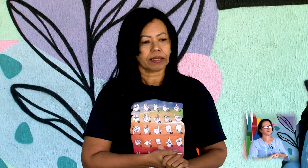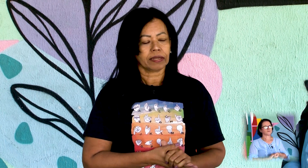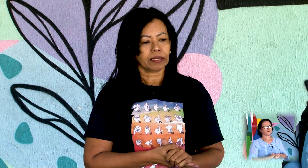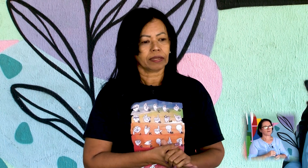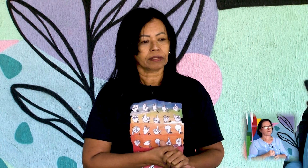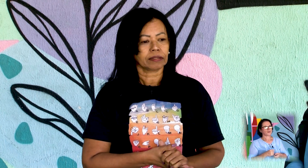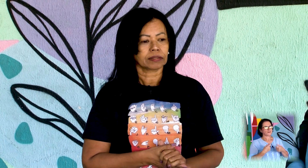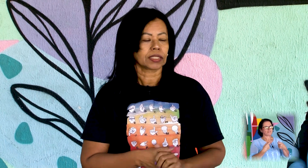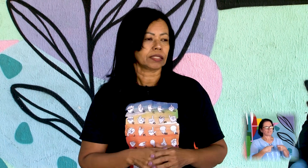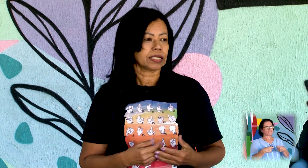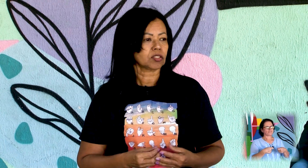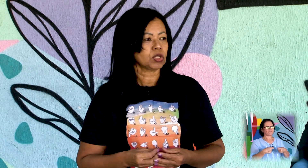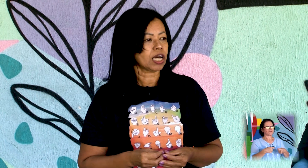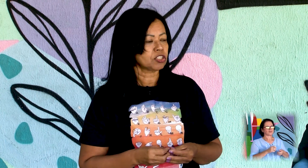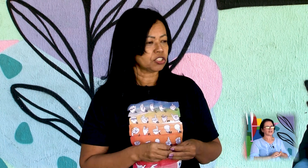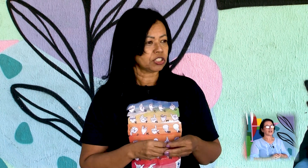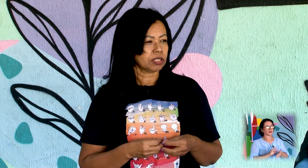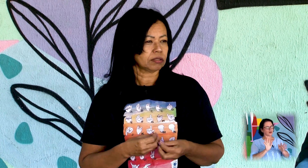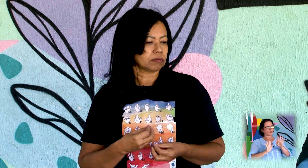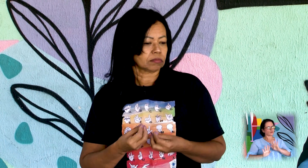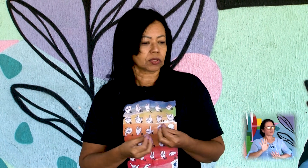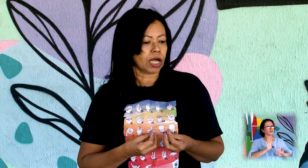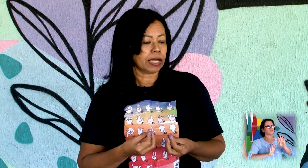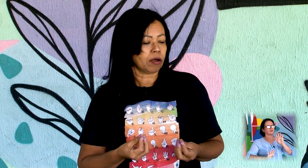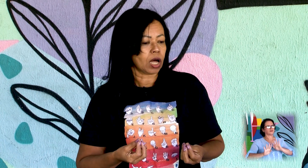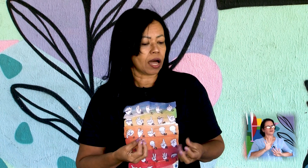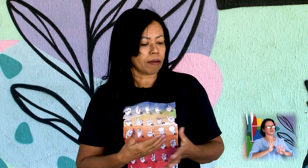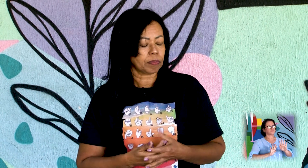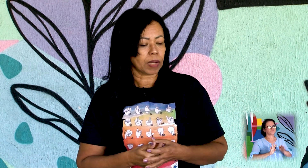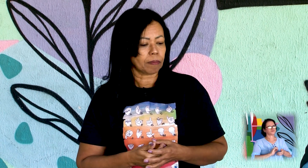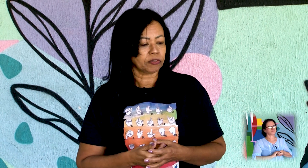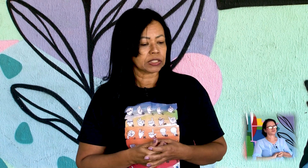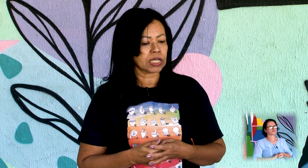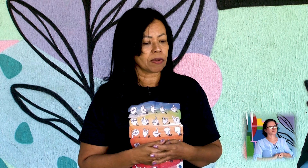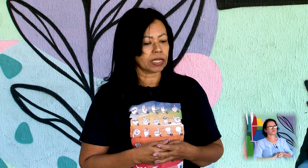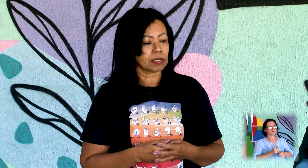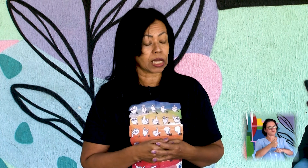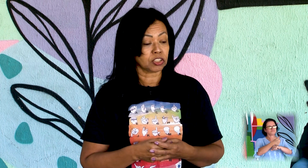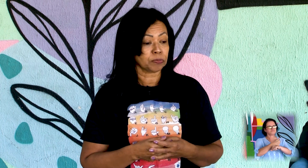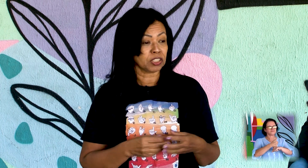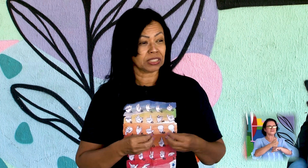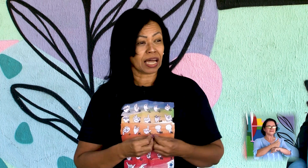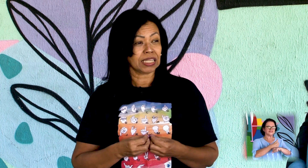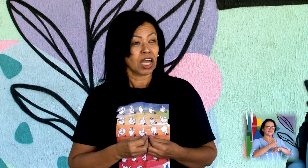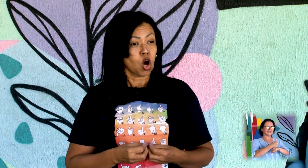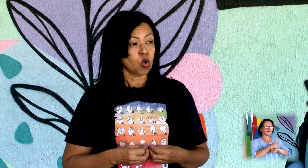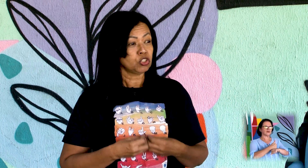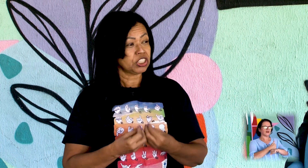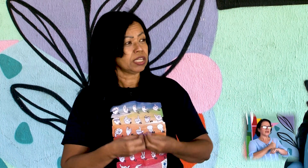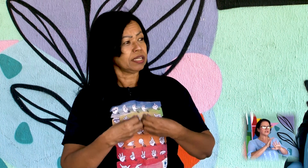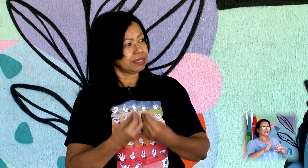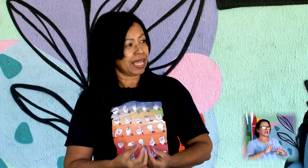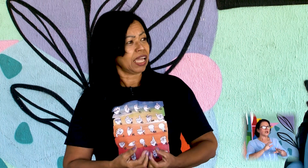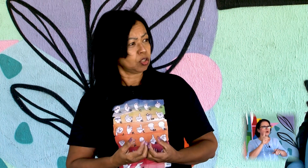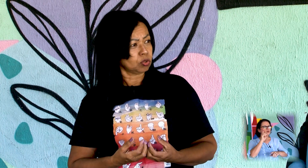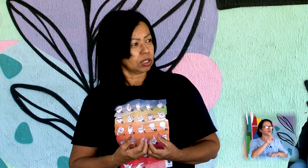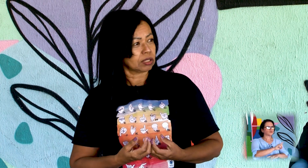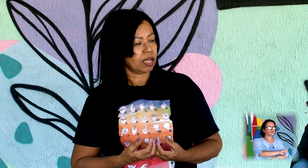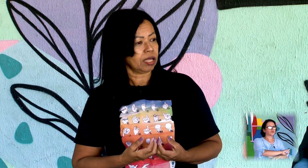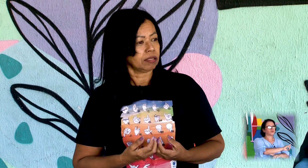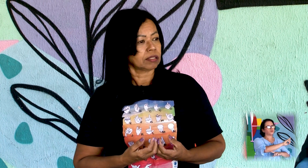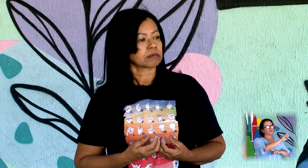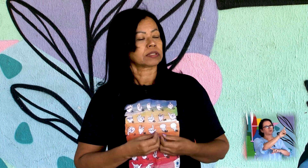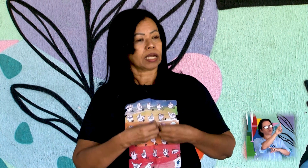precisa né, ter esse cuidado. A gente, a profissão, a gente pode estar ali o dia